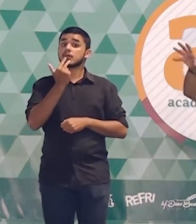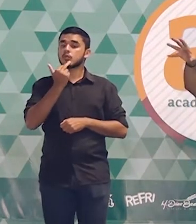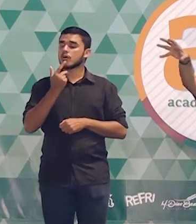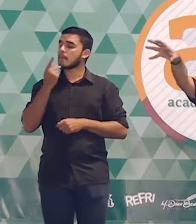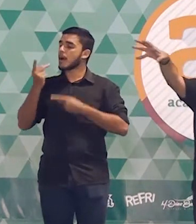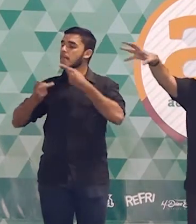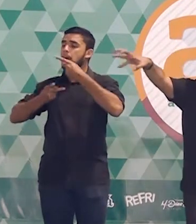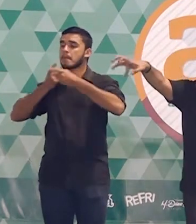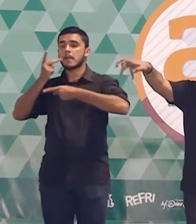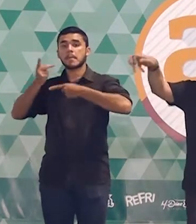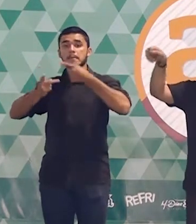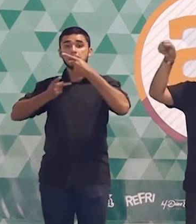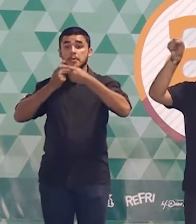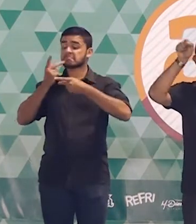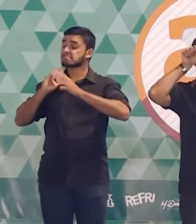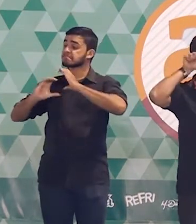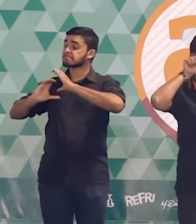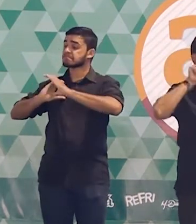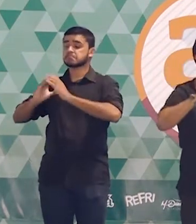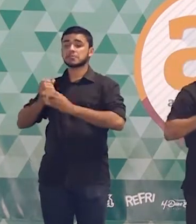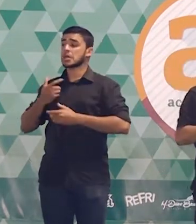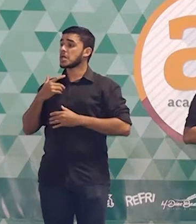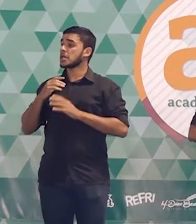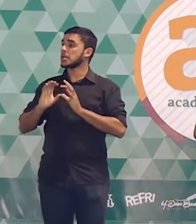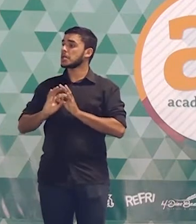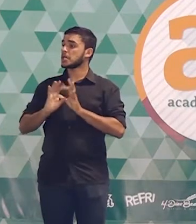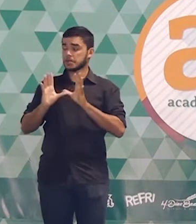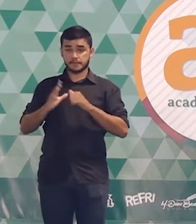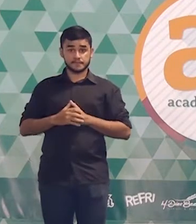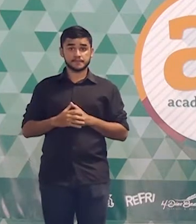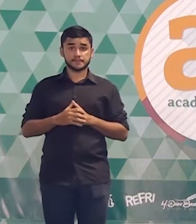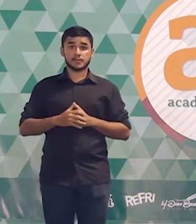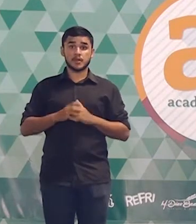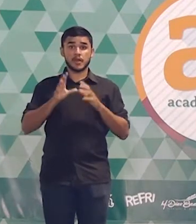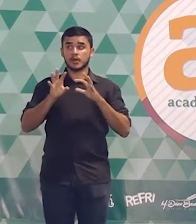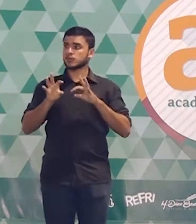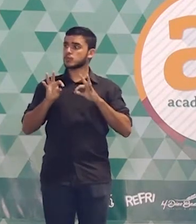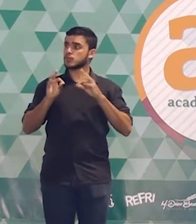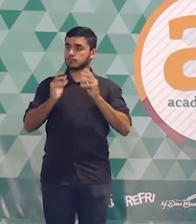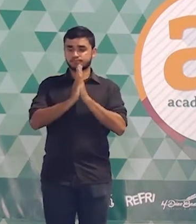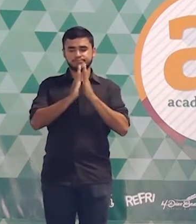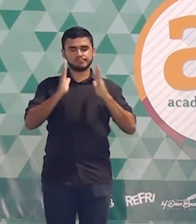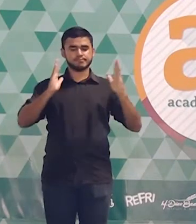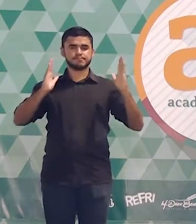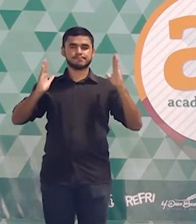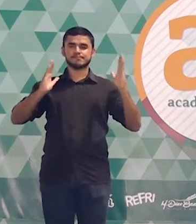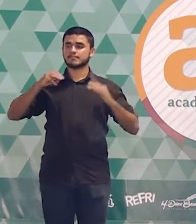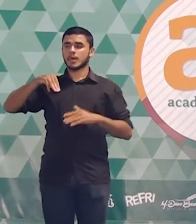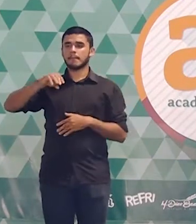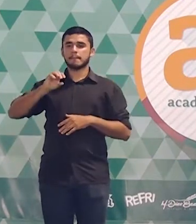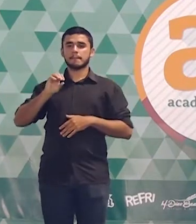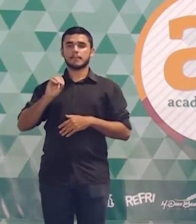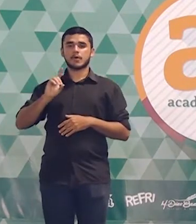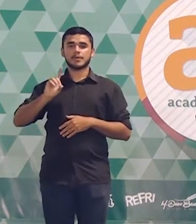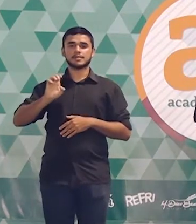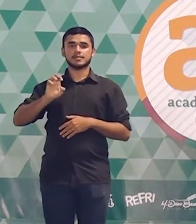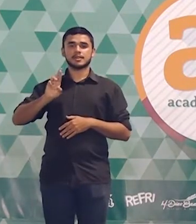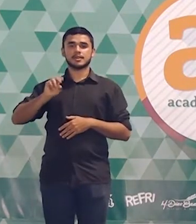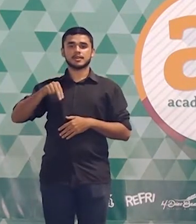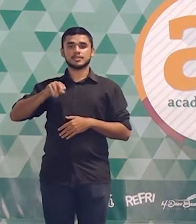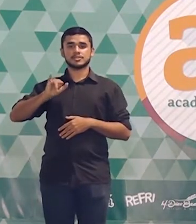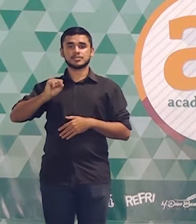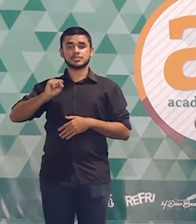E essa fala brasileira foi captada pelos modernistas. Entende? As imagens brasileiras foram captadas